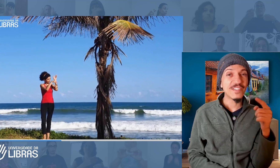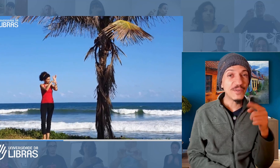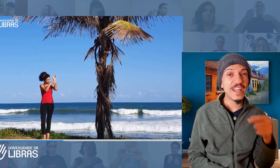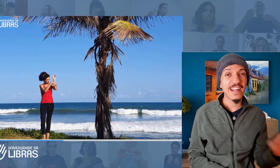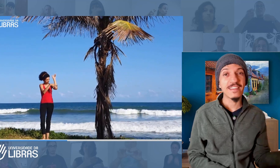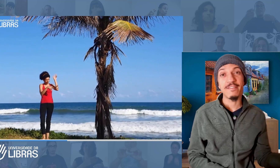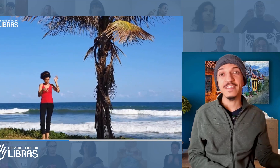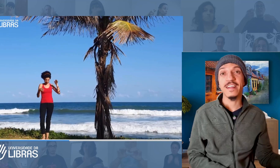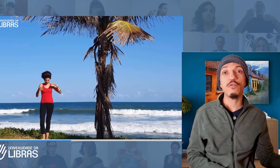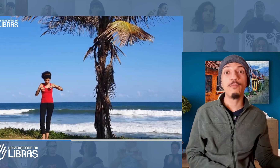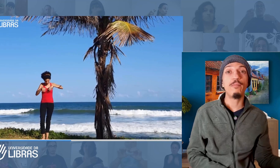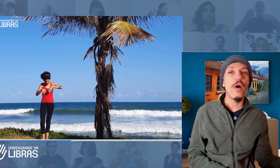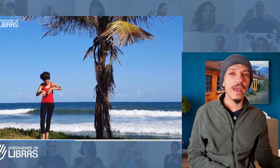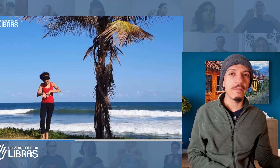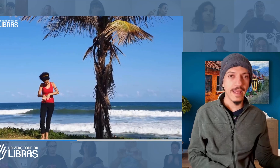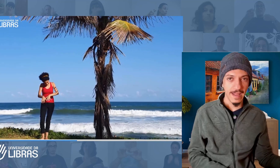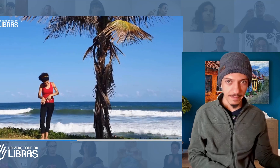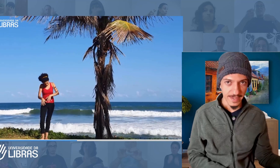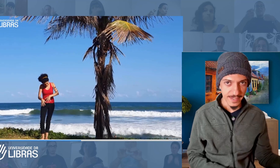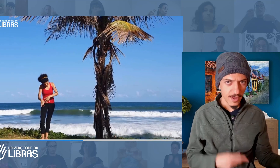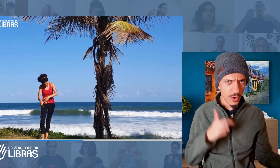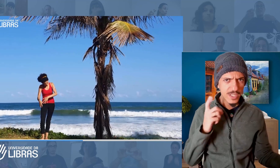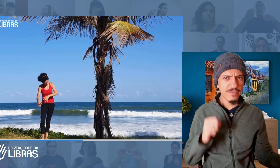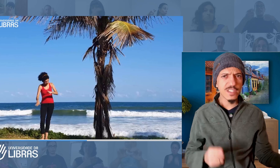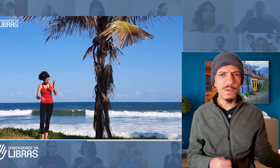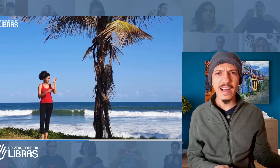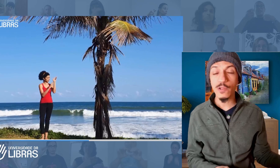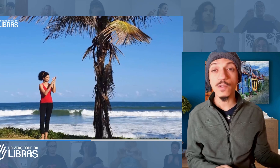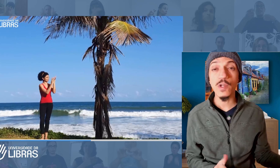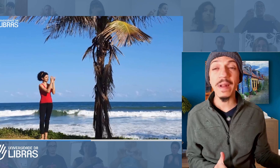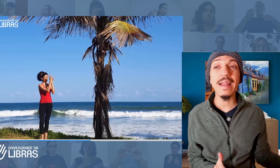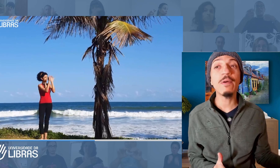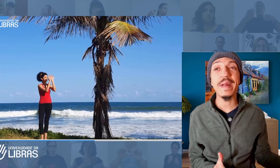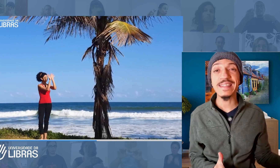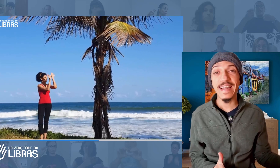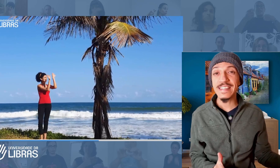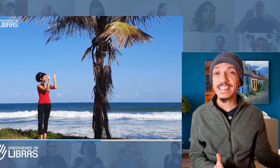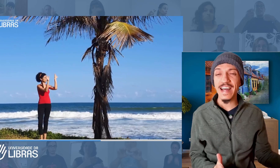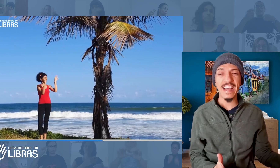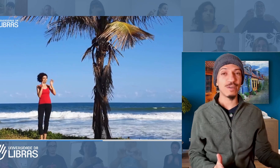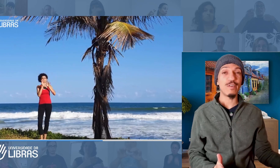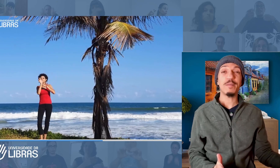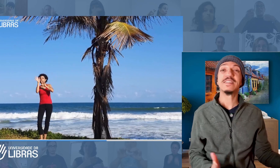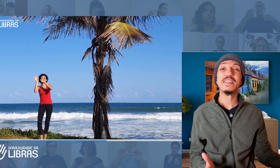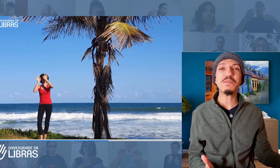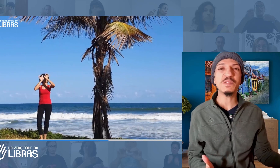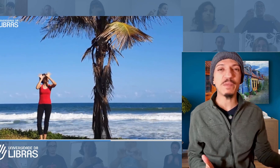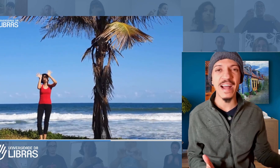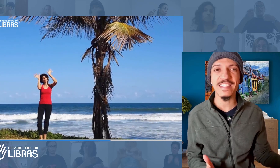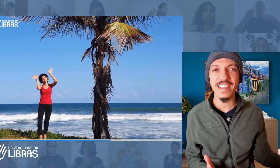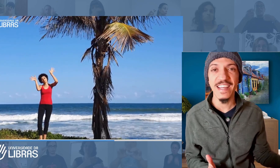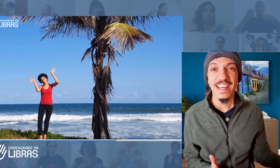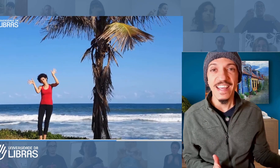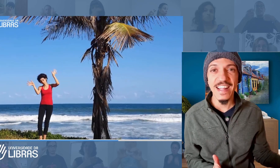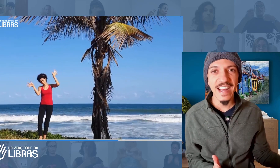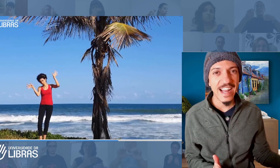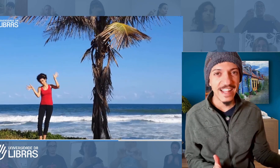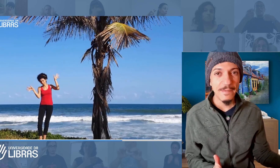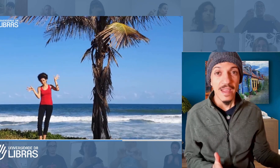e ela está fazendo aqui um poema em Libras. Hoje eu vou te explicar tudo sobre a língua brasileira de sinais de uma forma simples, prática e detalhada. E ao